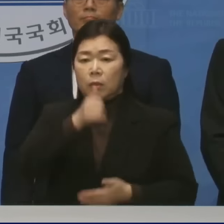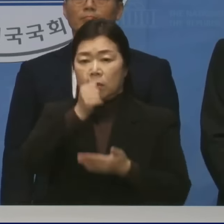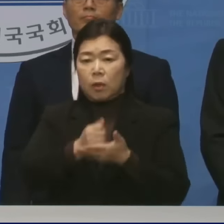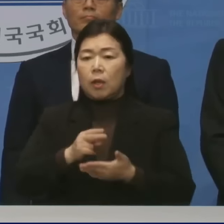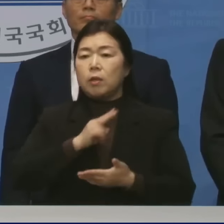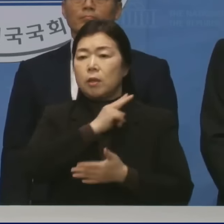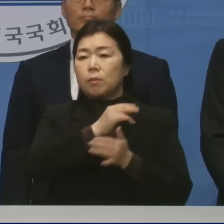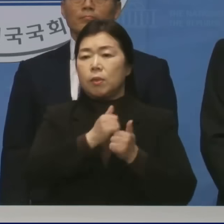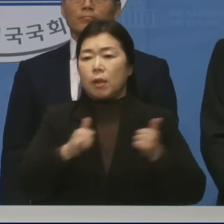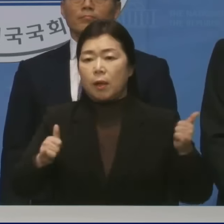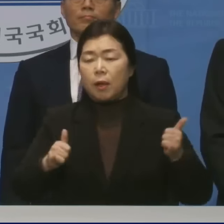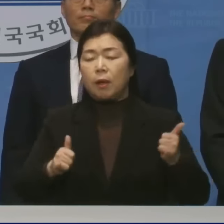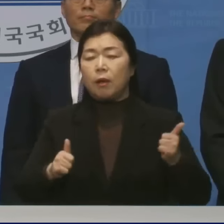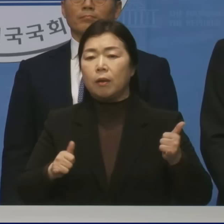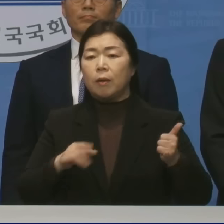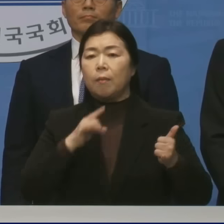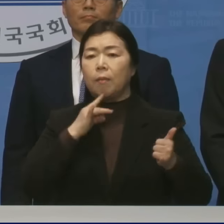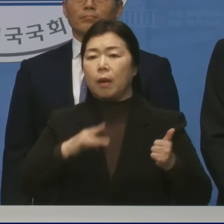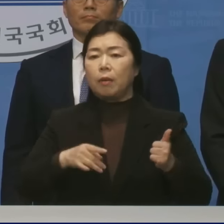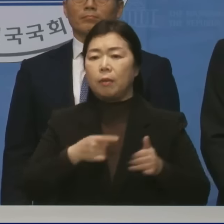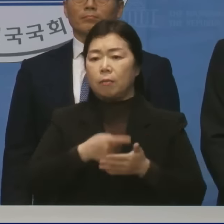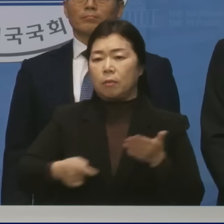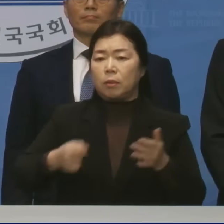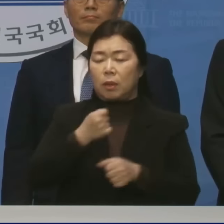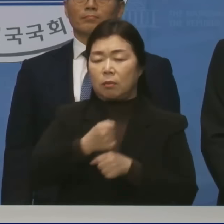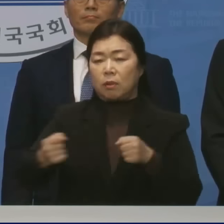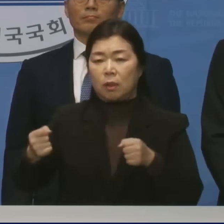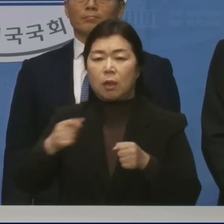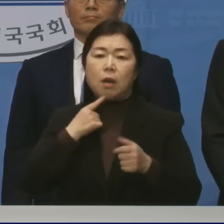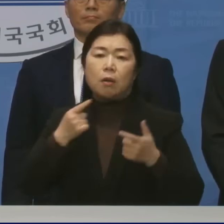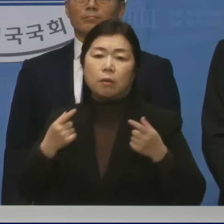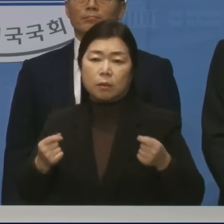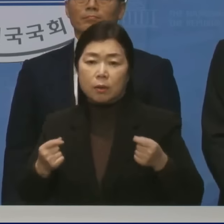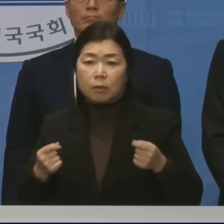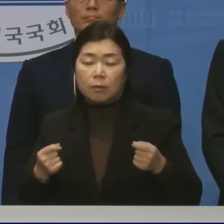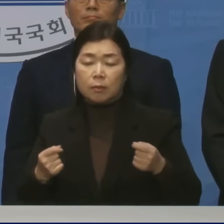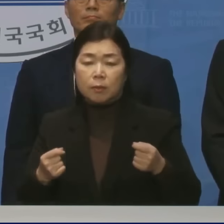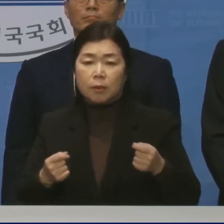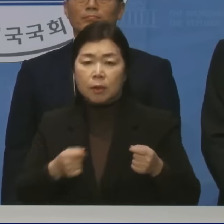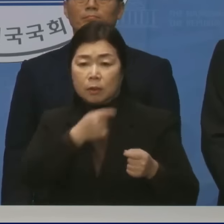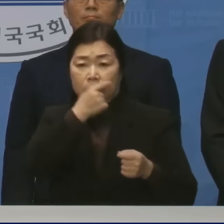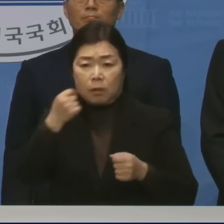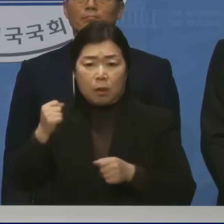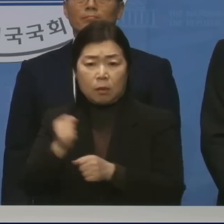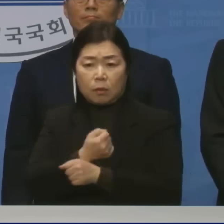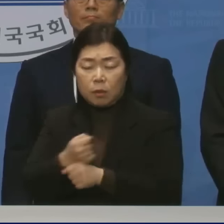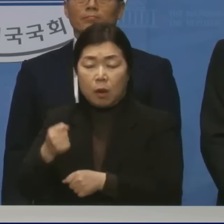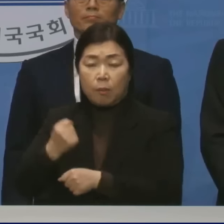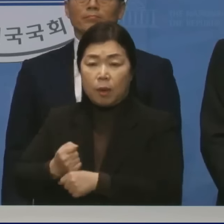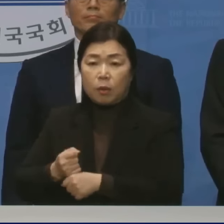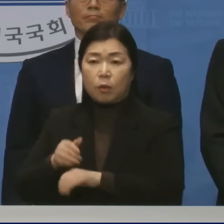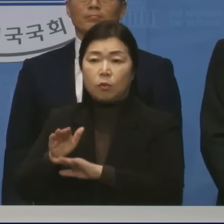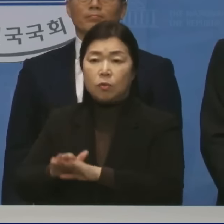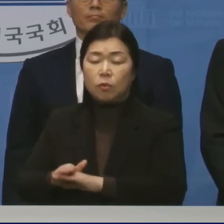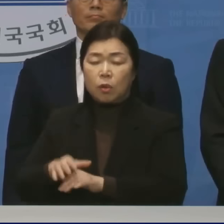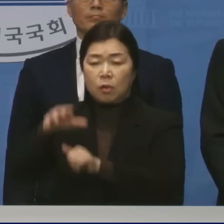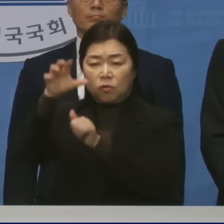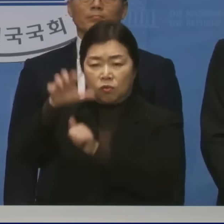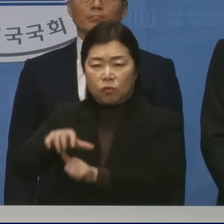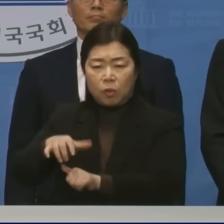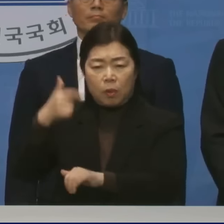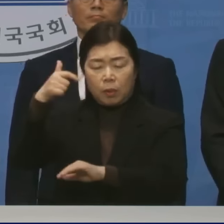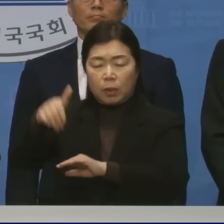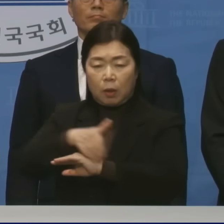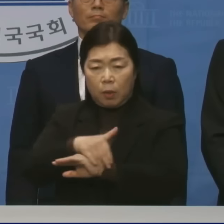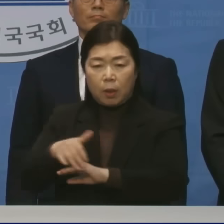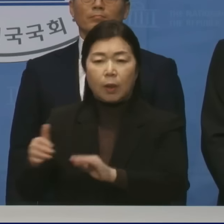골라서 이재명 대표를 범죄자인 것처럼 낙인 찍고 구속까지 하려